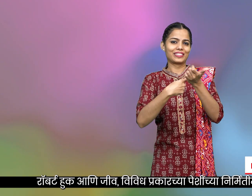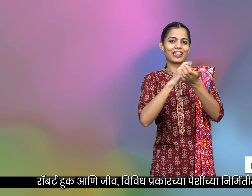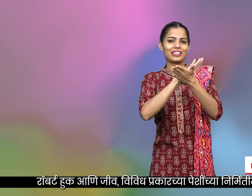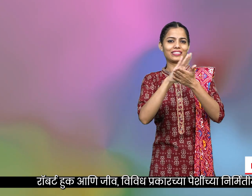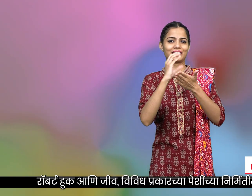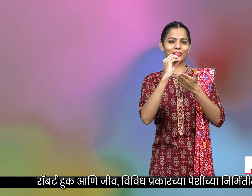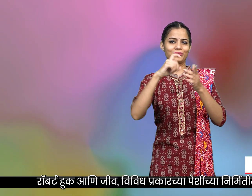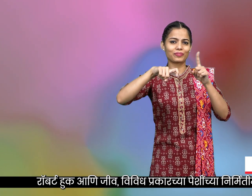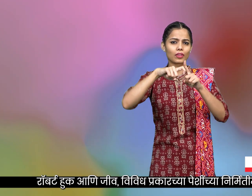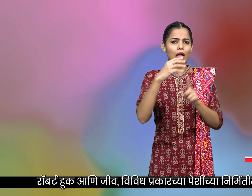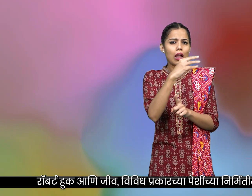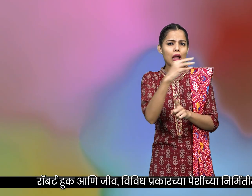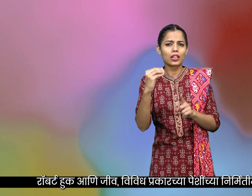निर्मितीमध्ये पेशींनी कशी